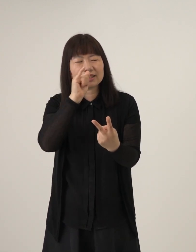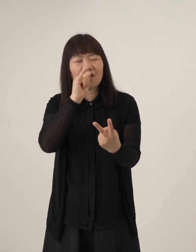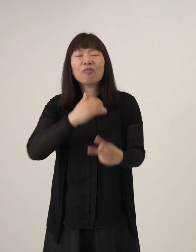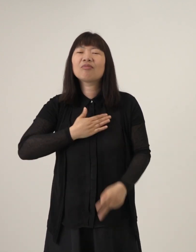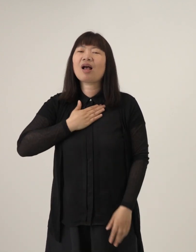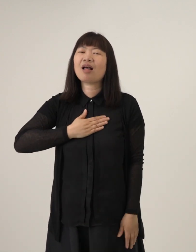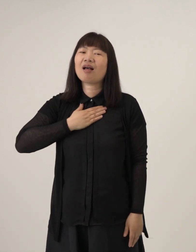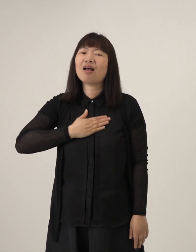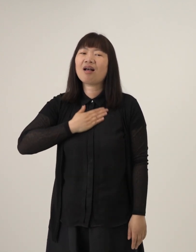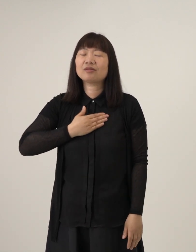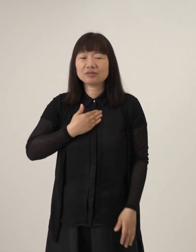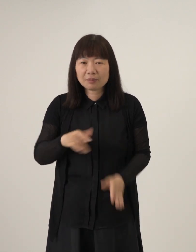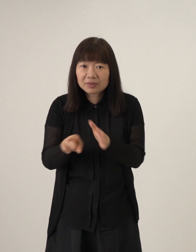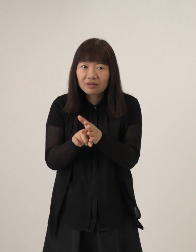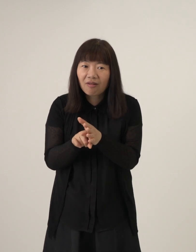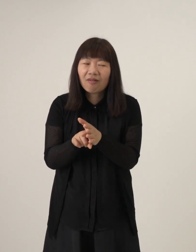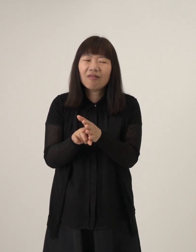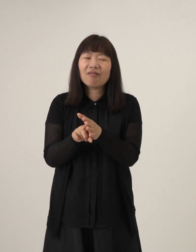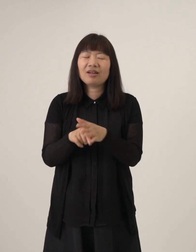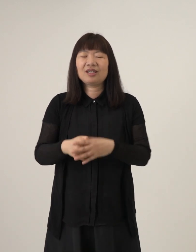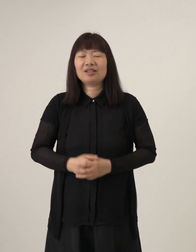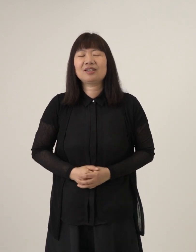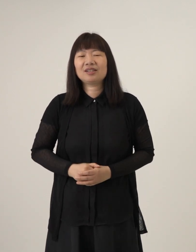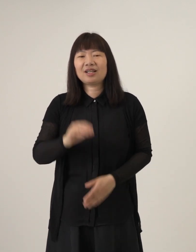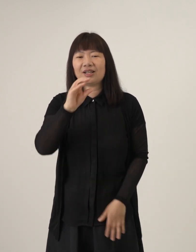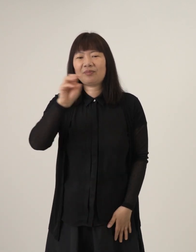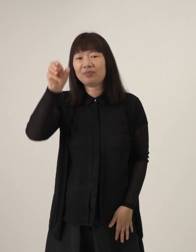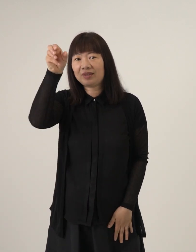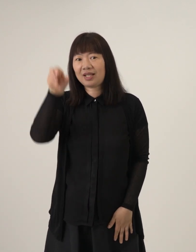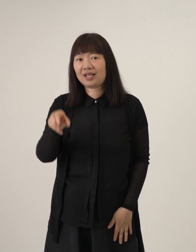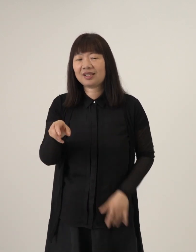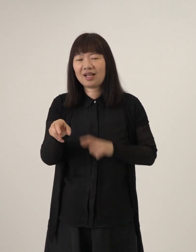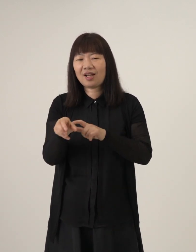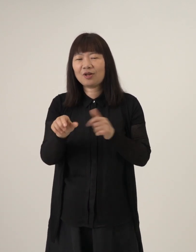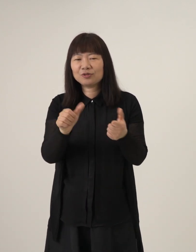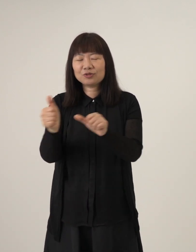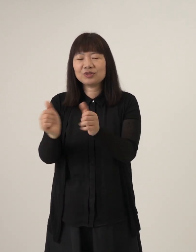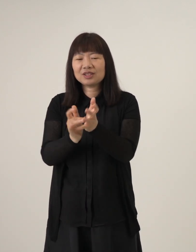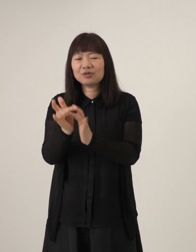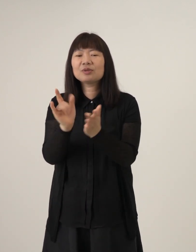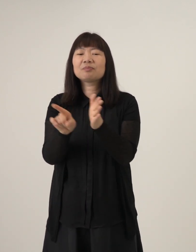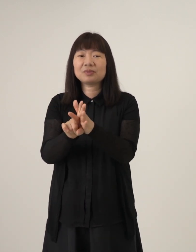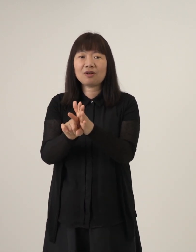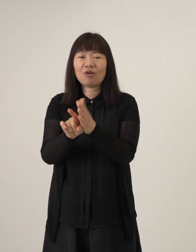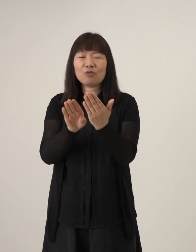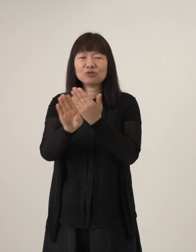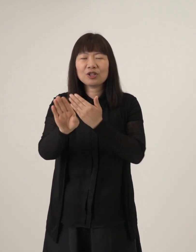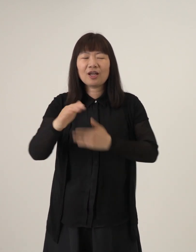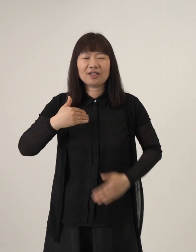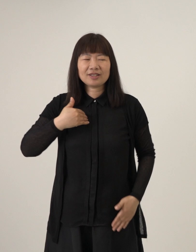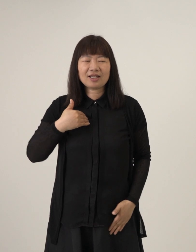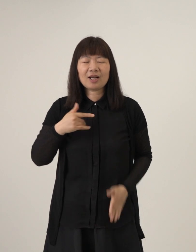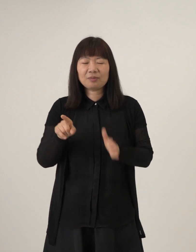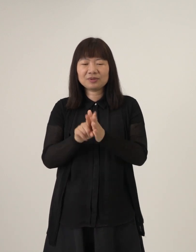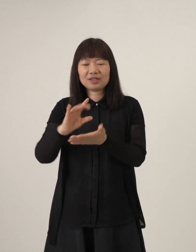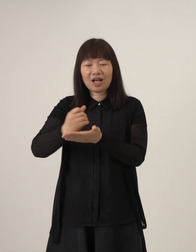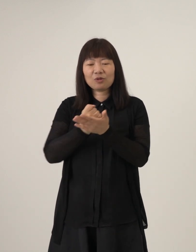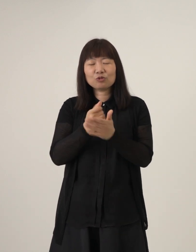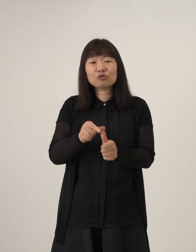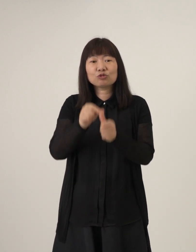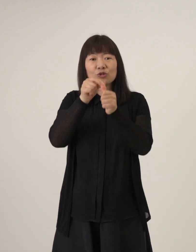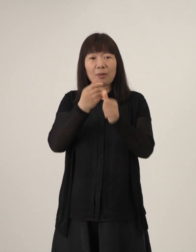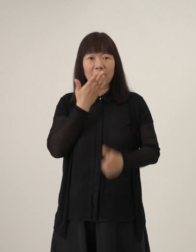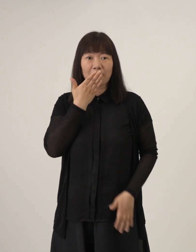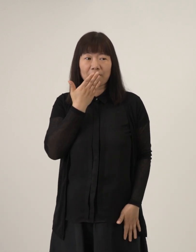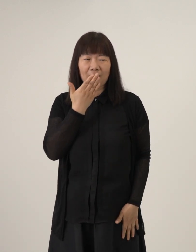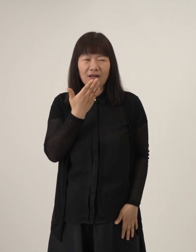알아. 난 믿어. 그 십자가에 죽으신 예수님을 믿어야 내가 그 믿음으로 구원받는 거